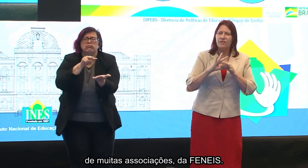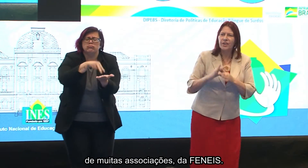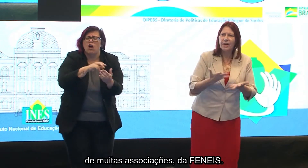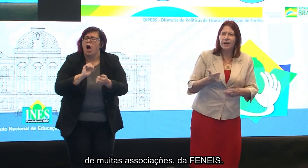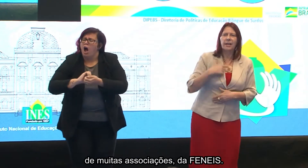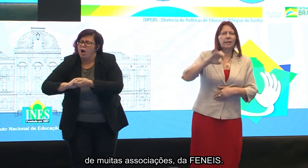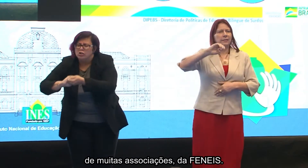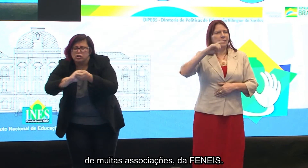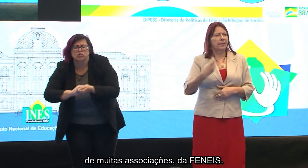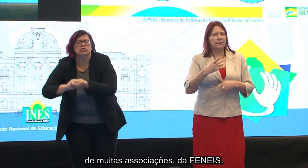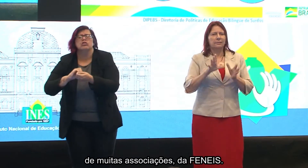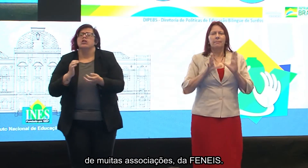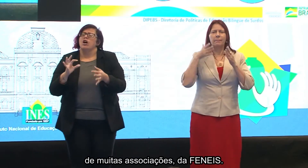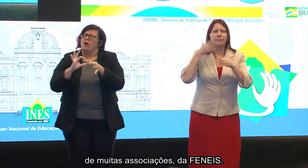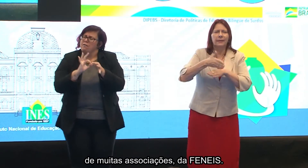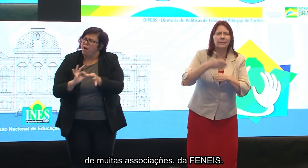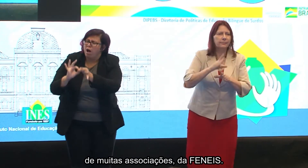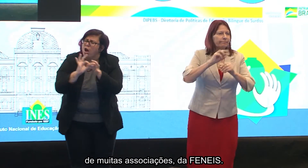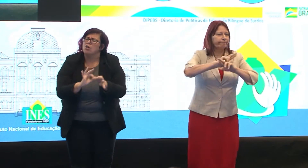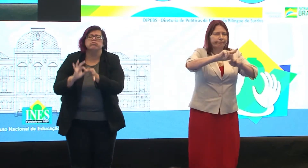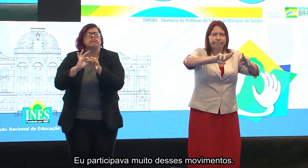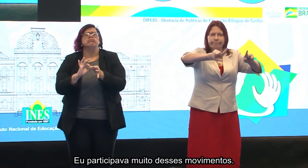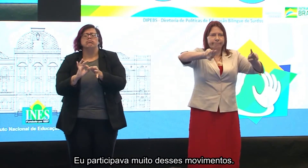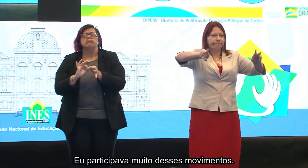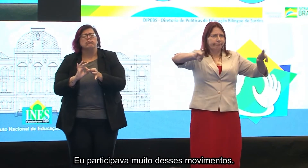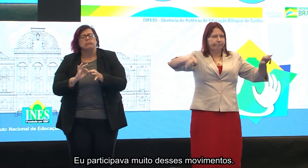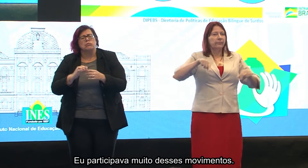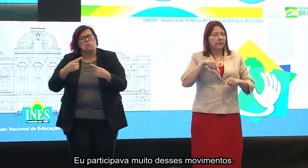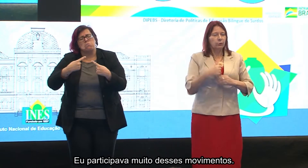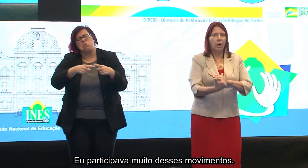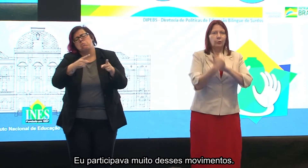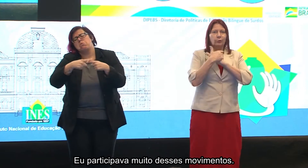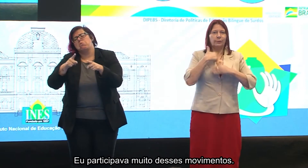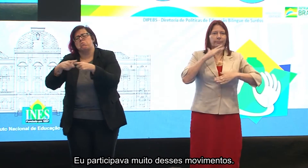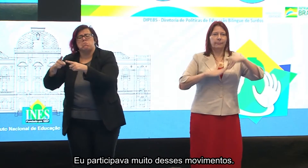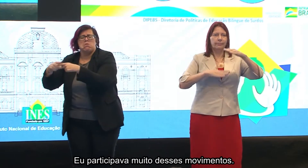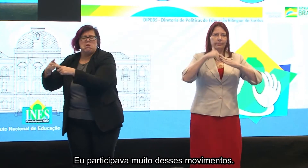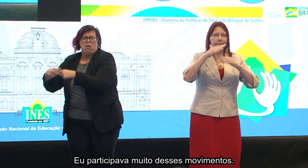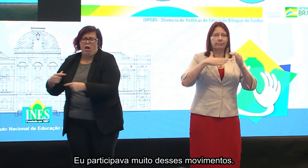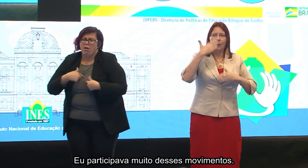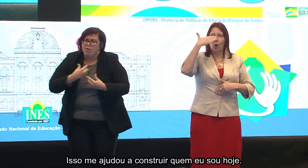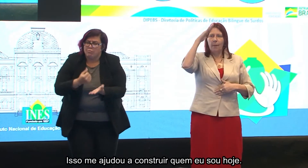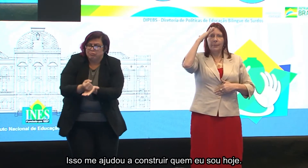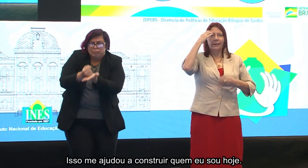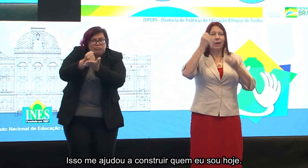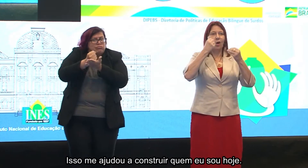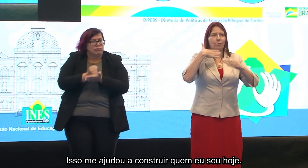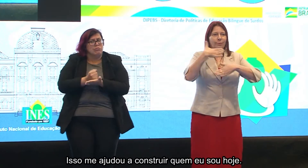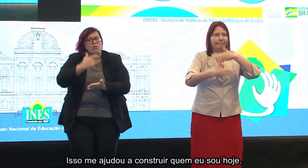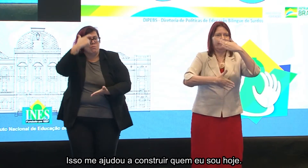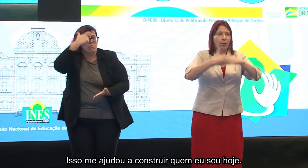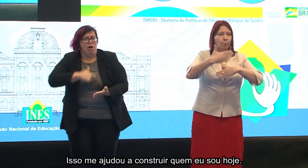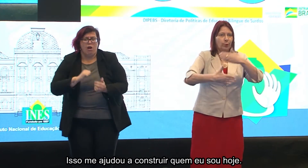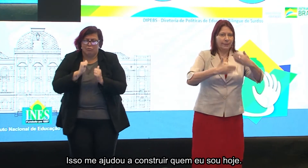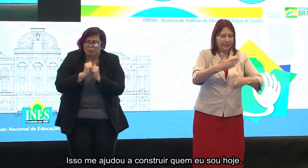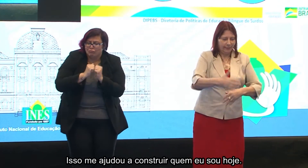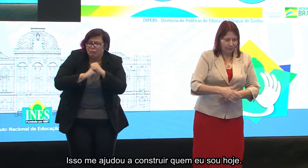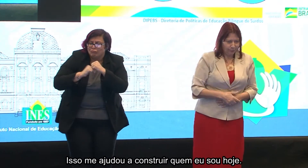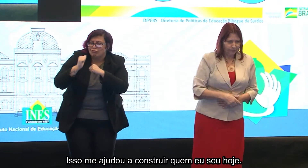muitas associações, da FENES. E eu participava muito desses movimentos. Isso me ajudou a construir quem eu